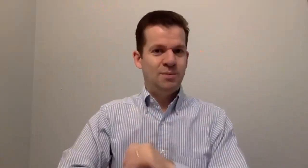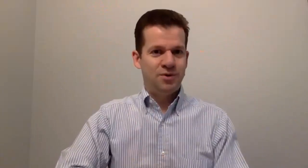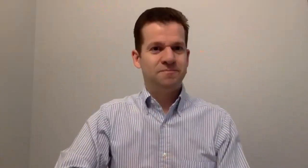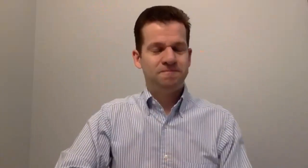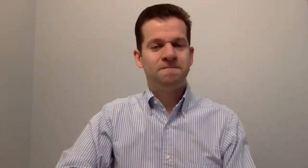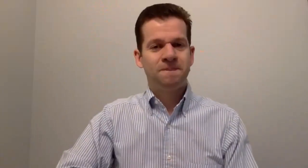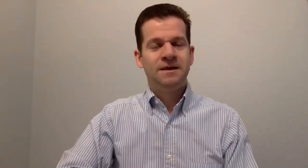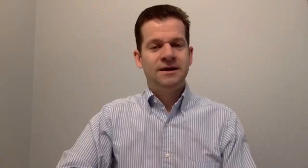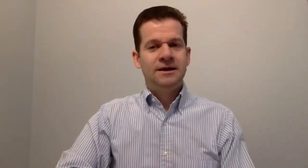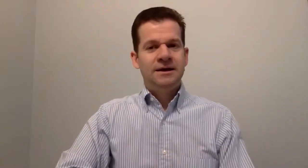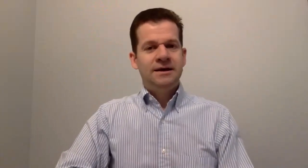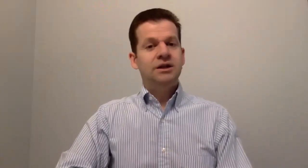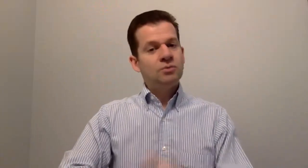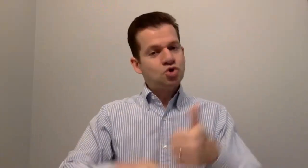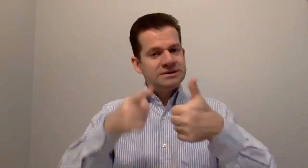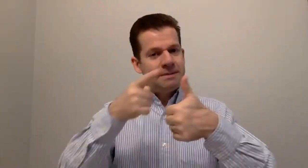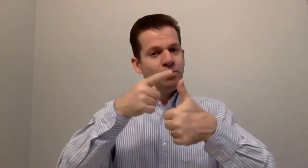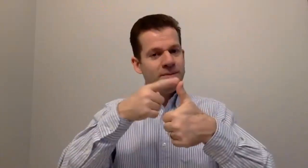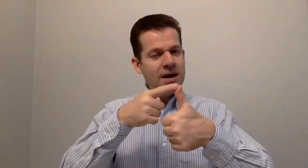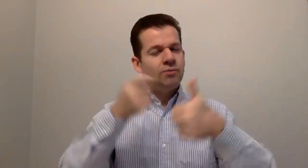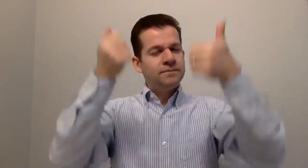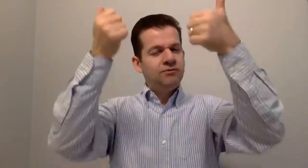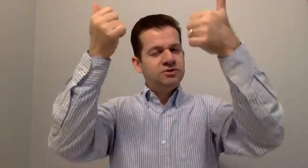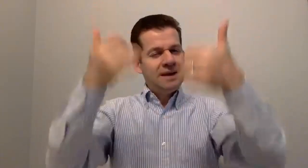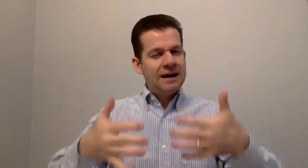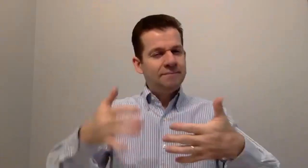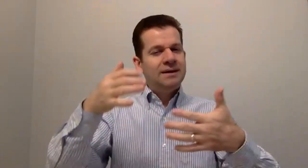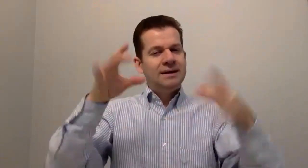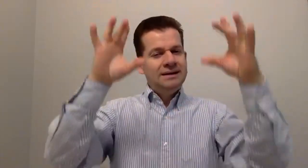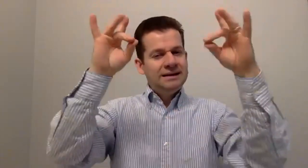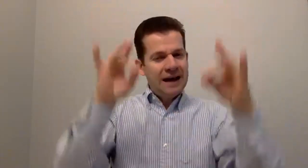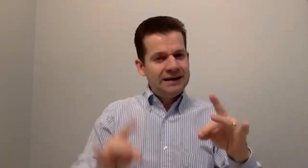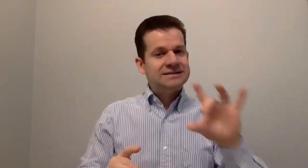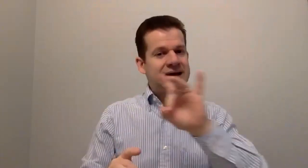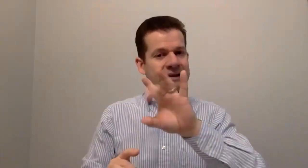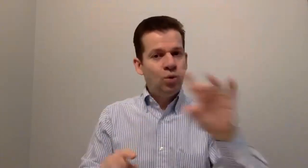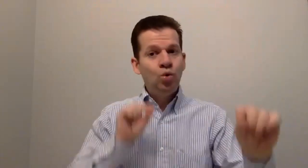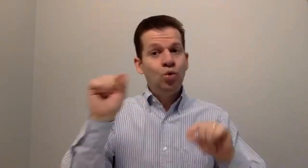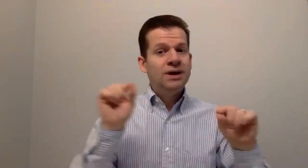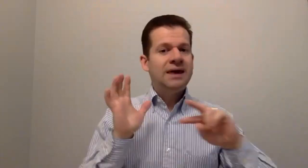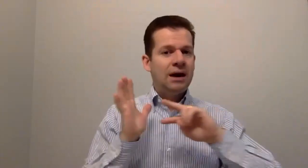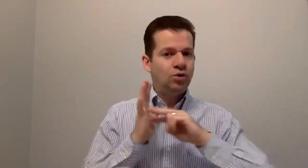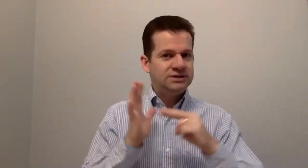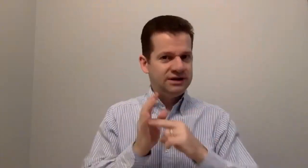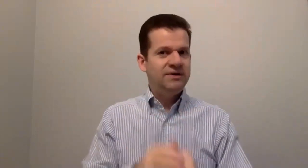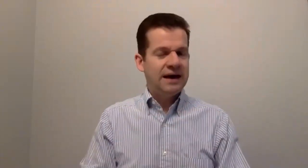amor. Então, nós vamos começar pelo primeiro. Eu vou explicar em detalhes, cada um, o que é o